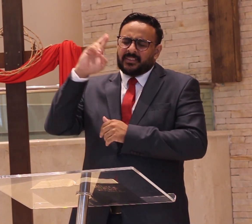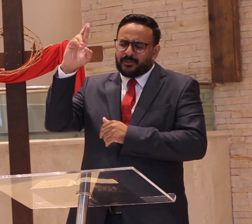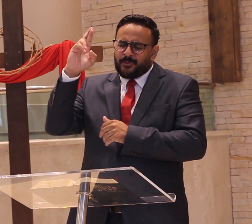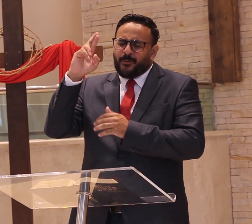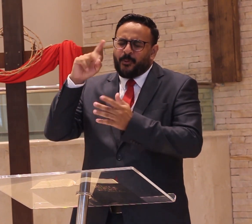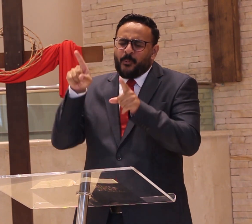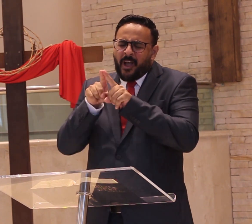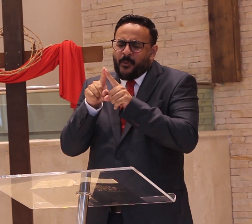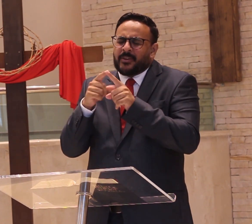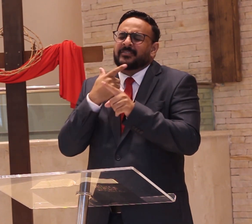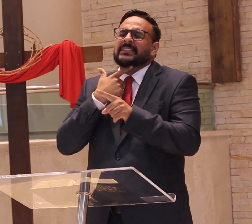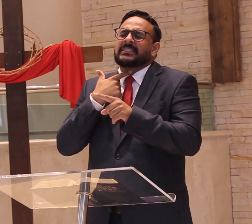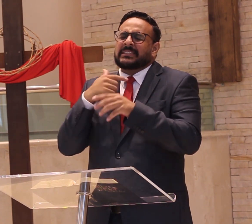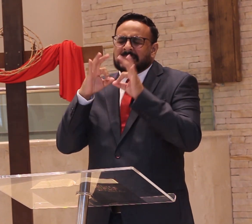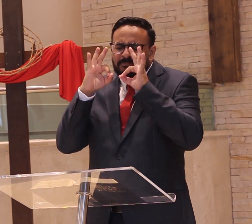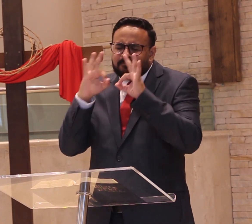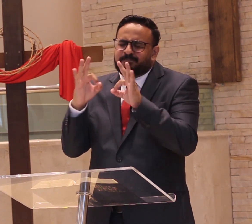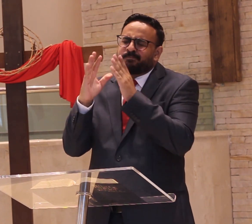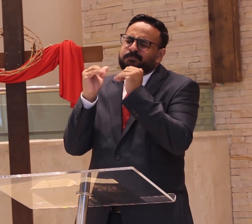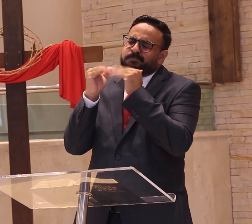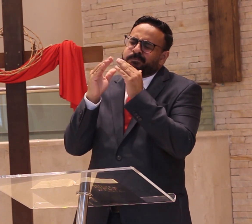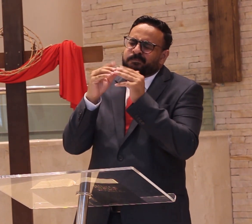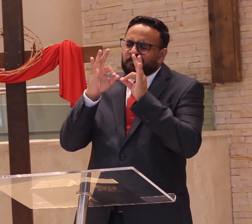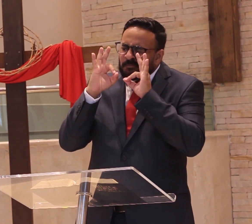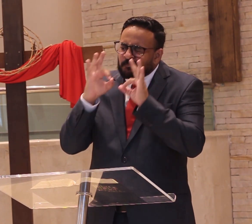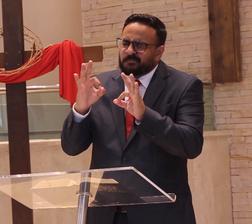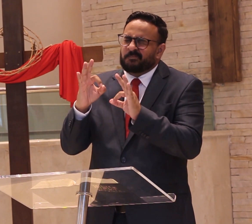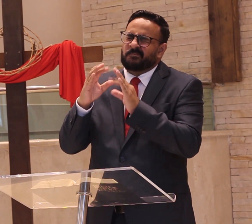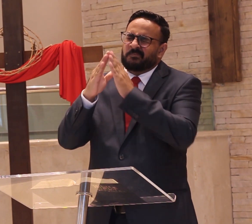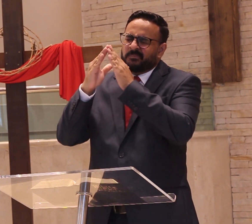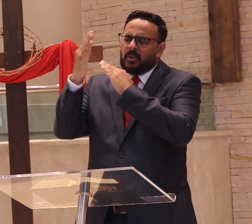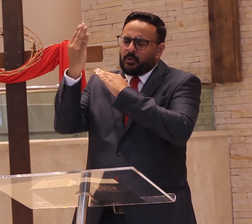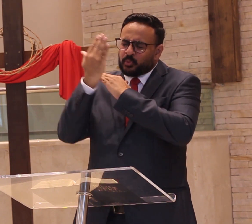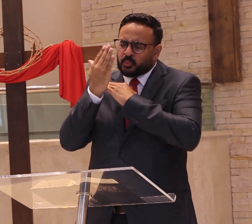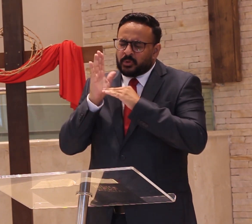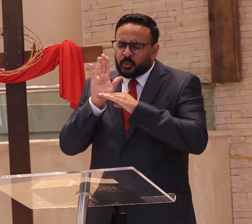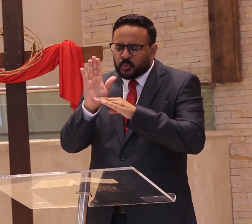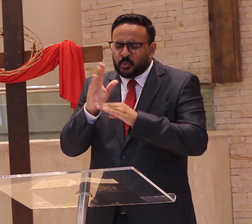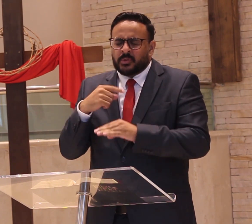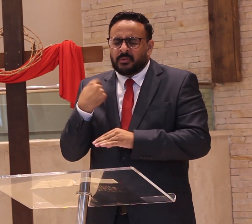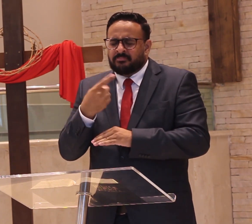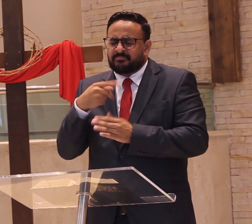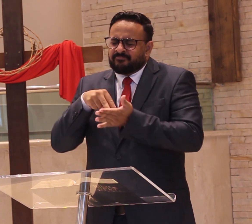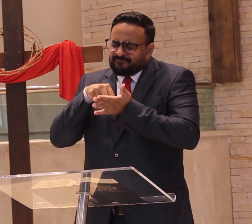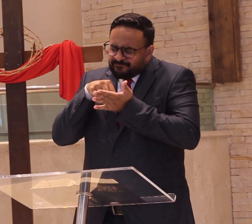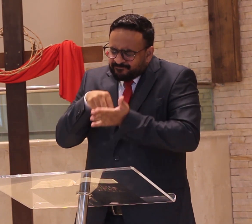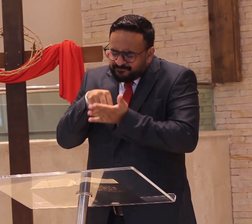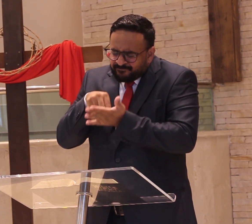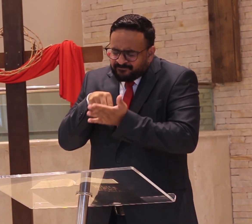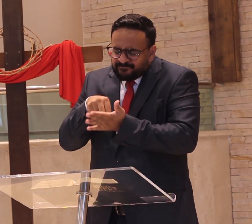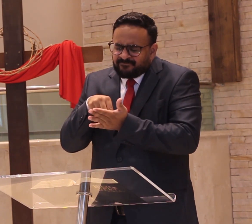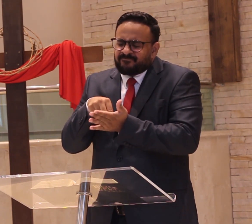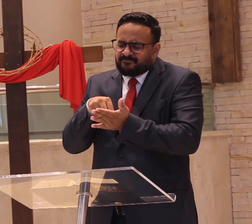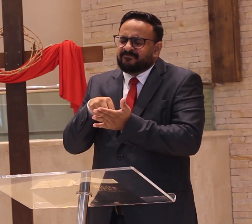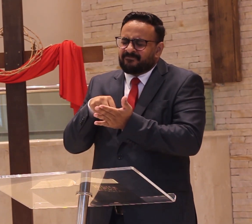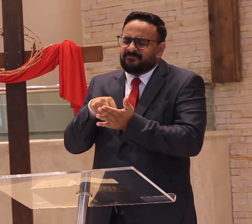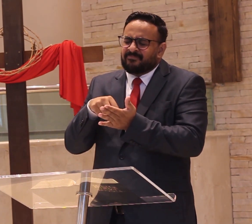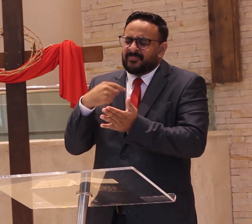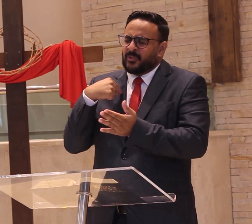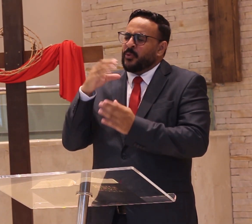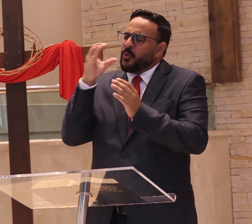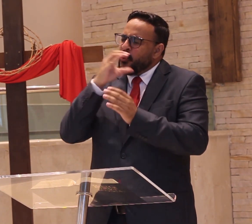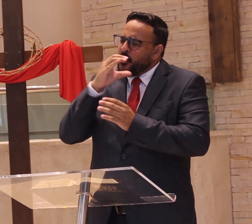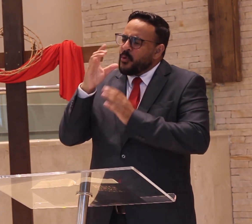te agradecemos por Jesus e pedimos que o Senhor realmente atenda ao nosso gemido, pois nesse momento clamamos a